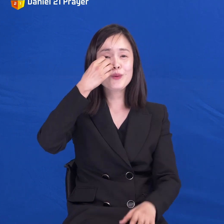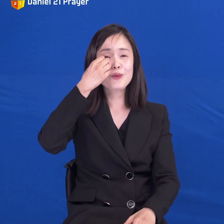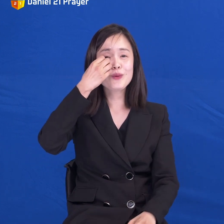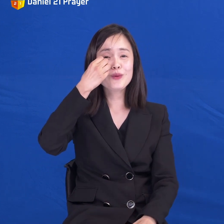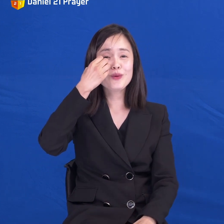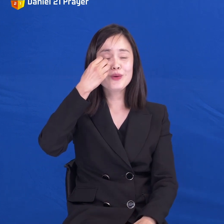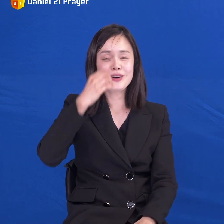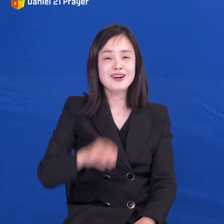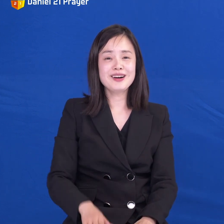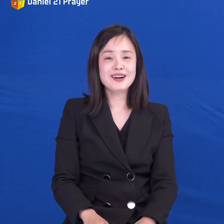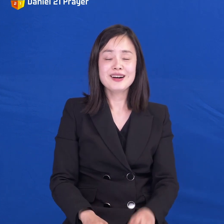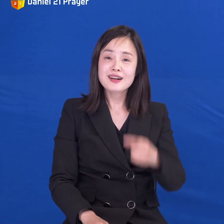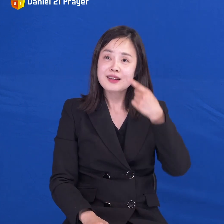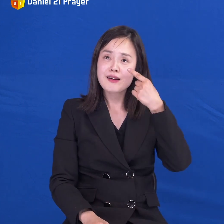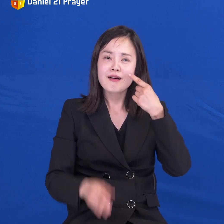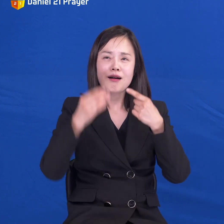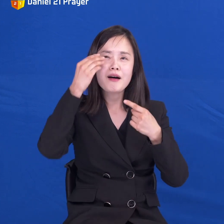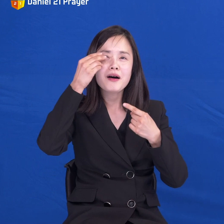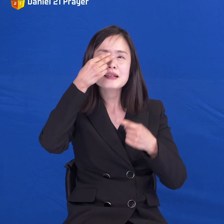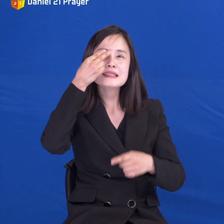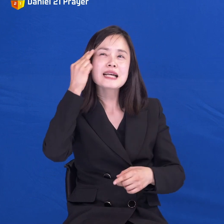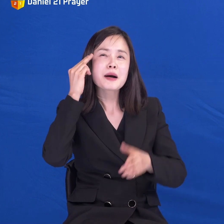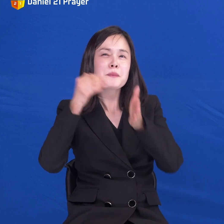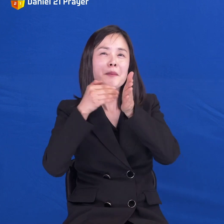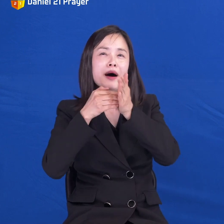근데 여러분, 왼쪽이 문제지 않습니까?